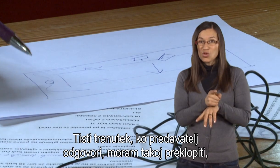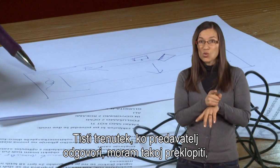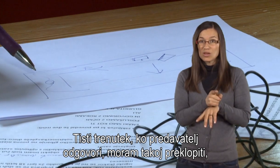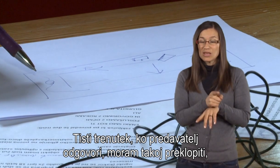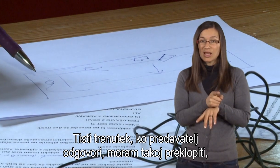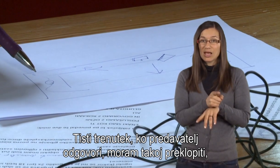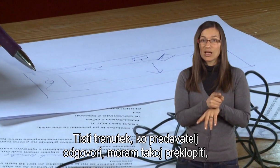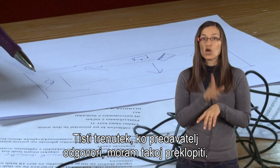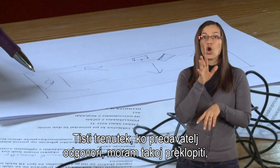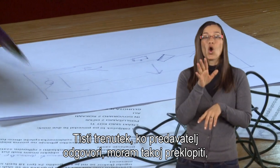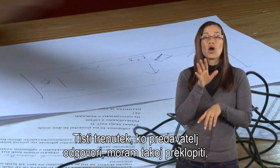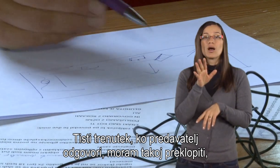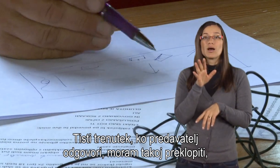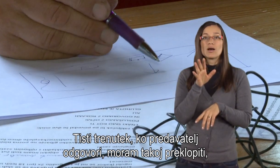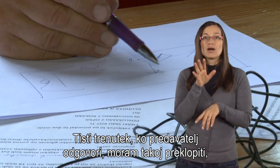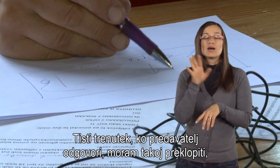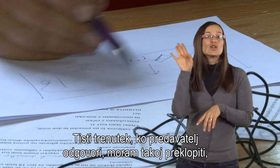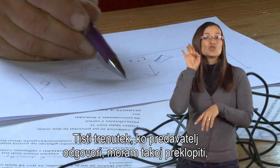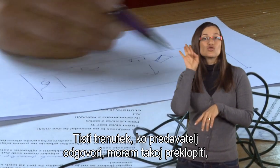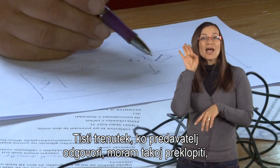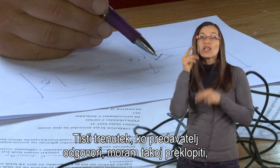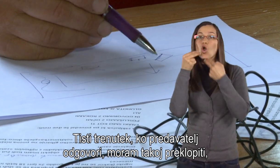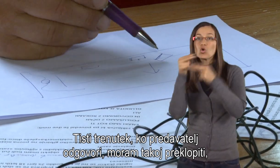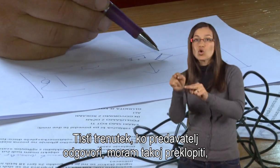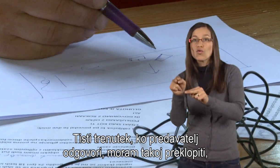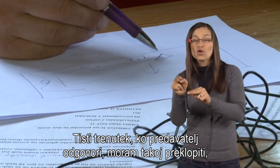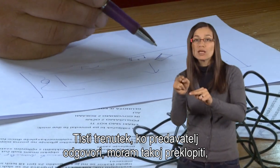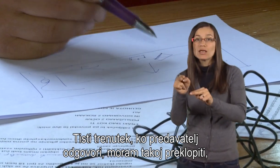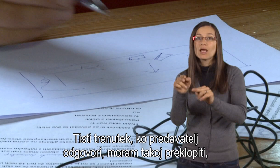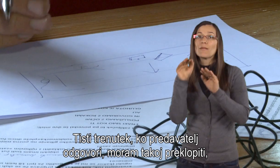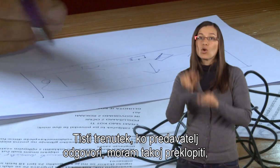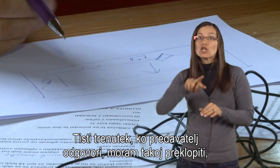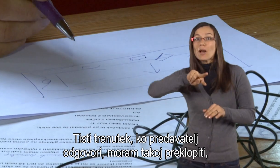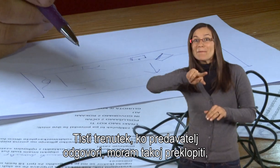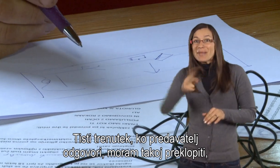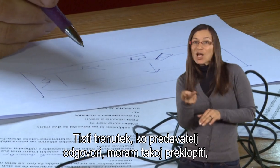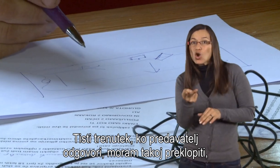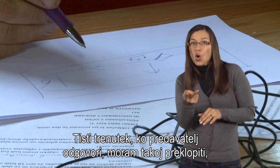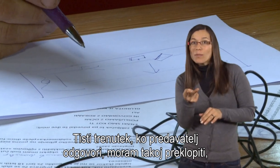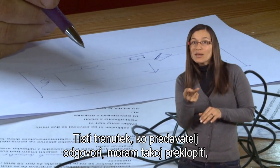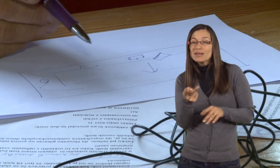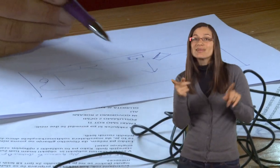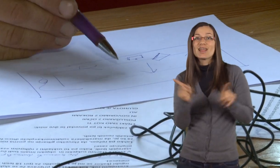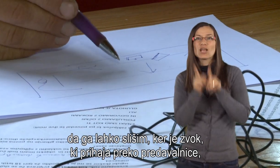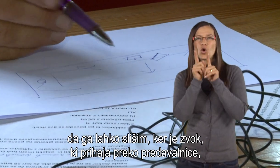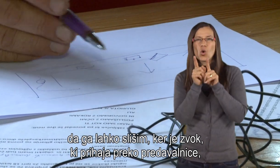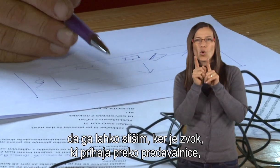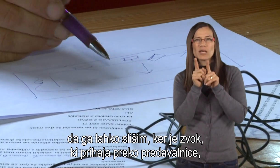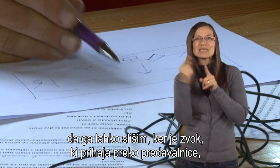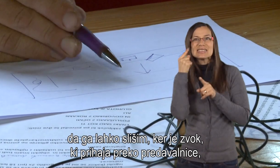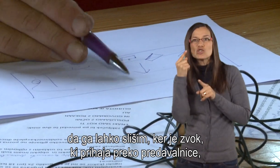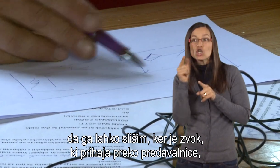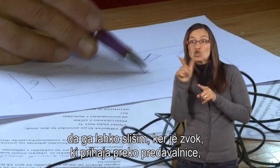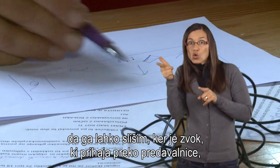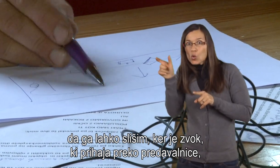Tisti trenutek, ko slušatelj odgovori, moraš ti preklopiti, da takoj